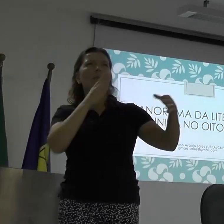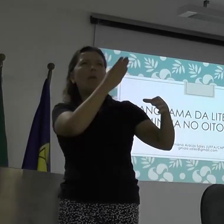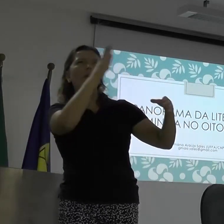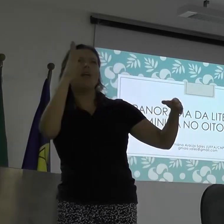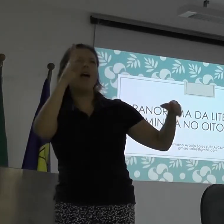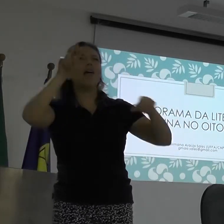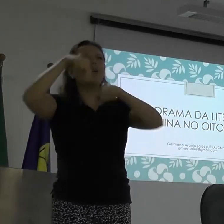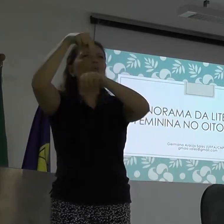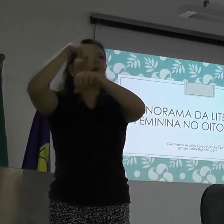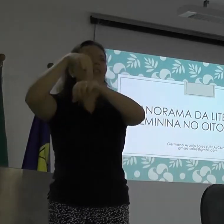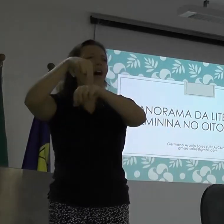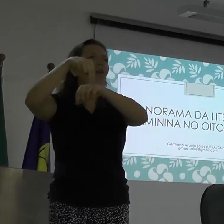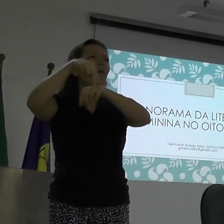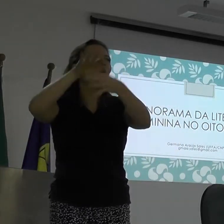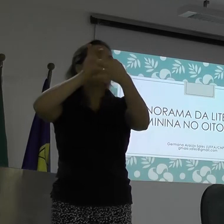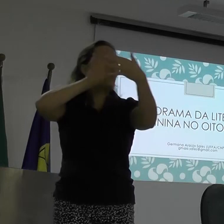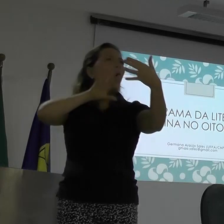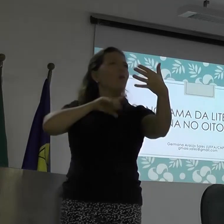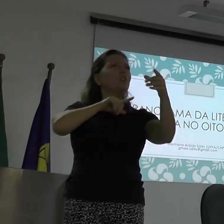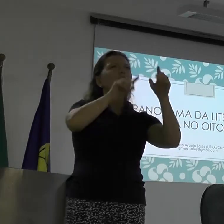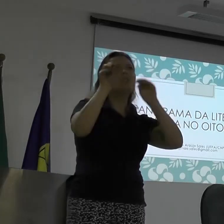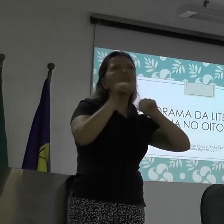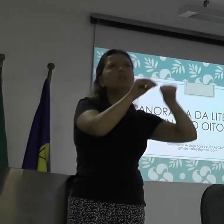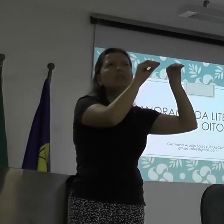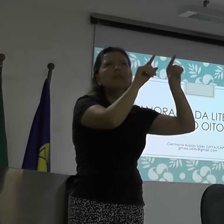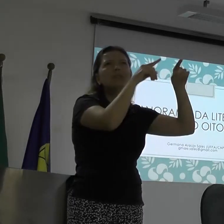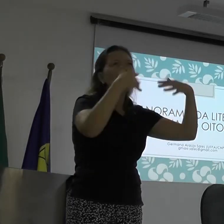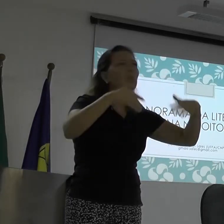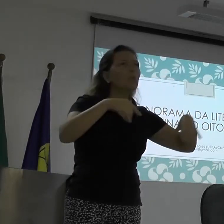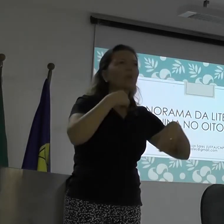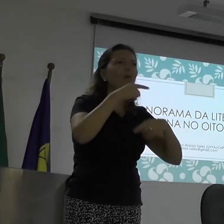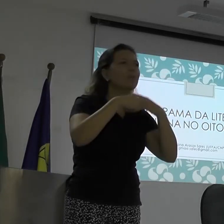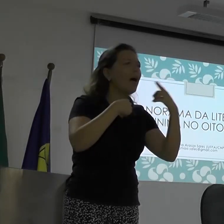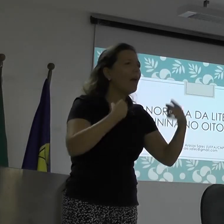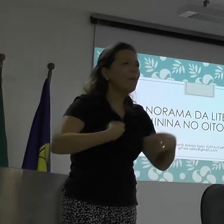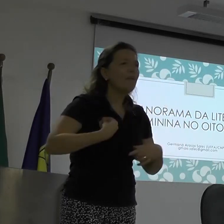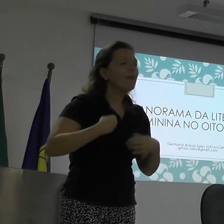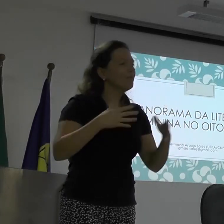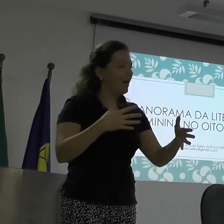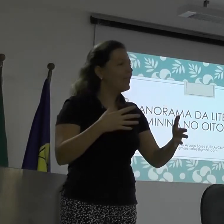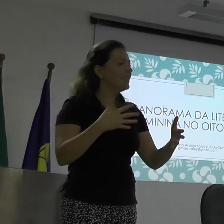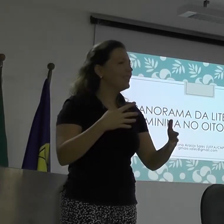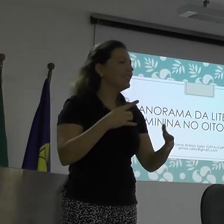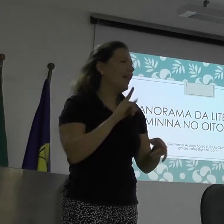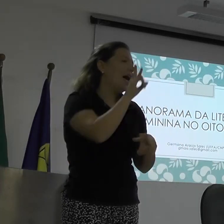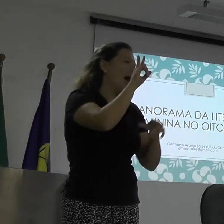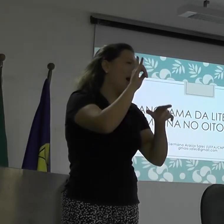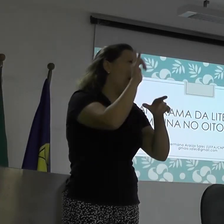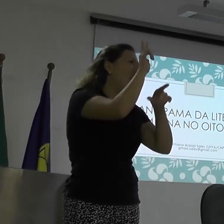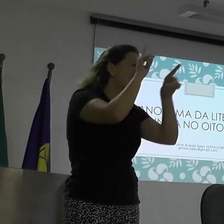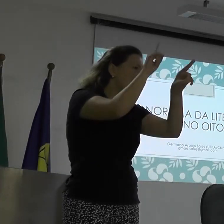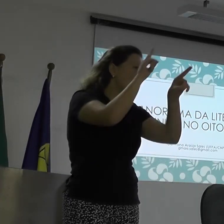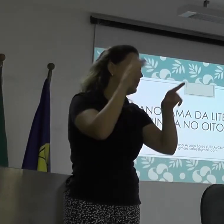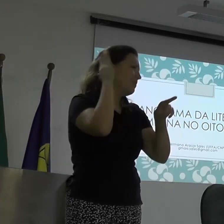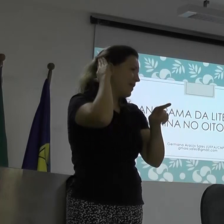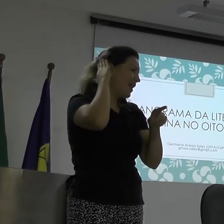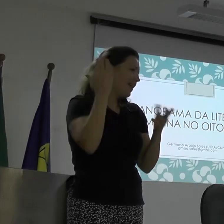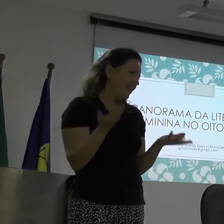quando eu descobri o arquivo, que eu comecei a ler sobre o Pará, que eu comecei a conhecer a terra, que eu comecei